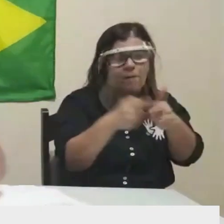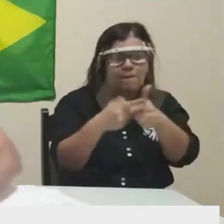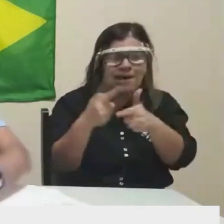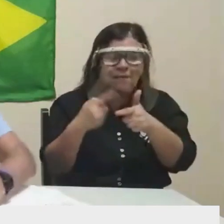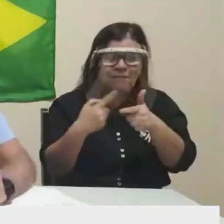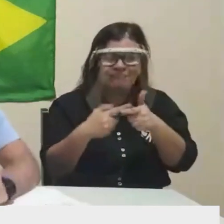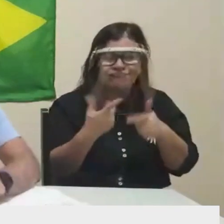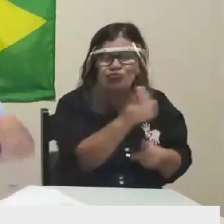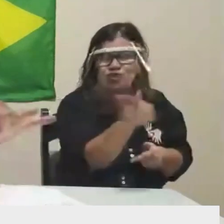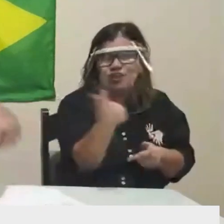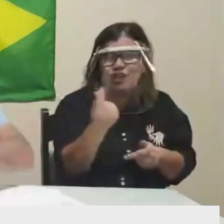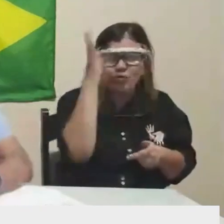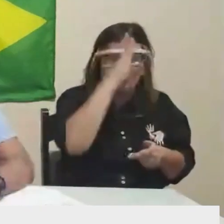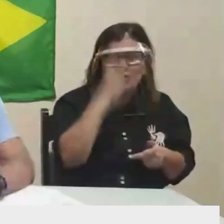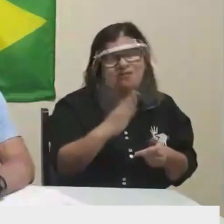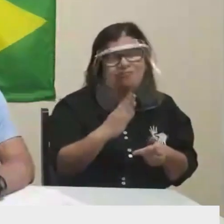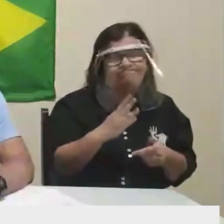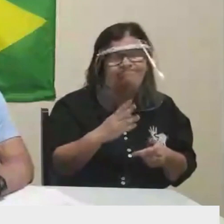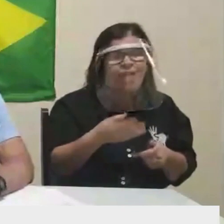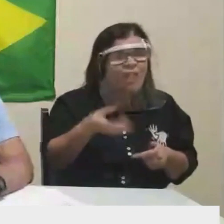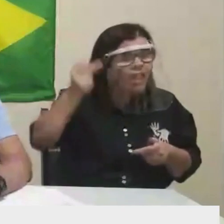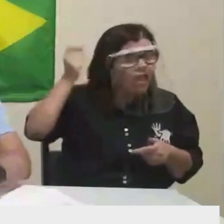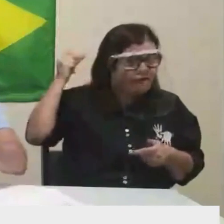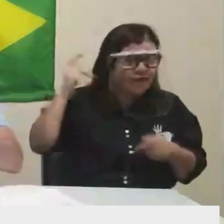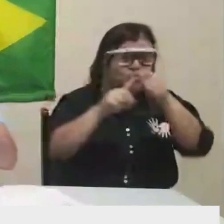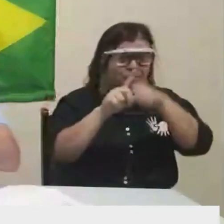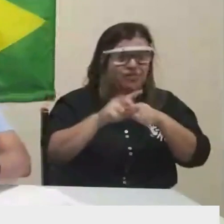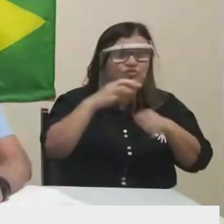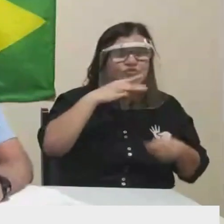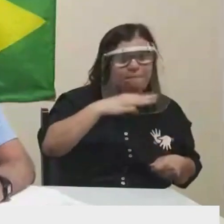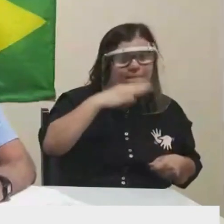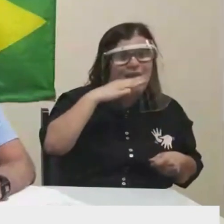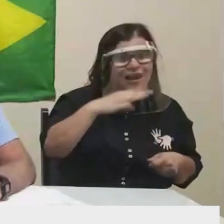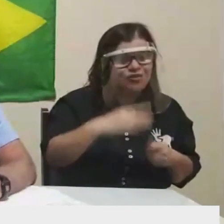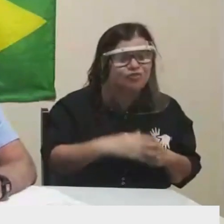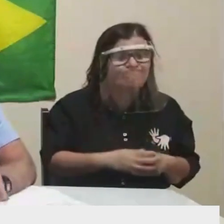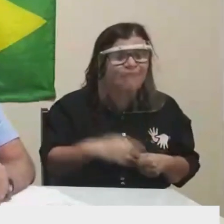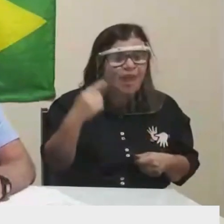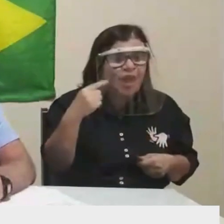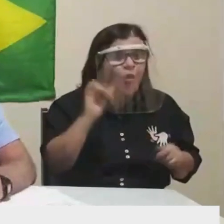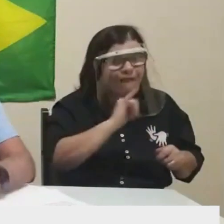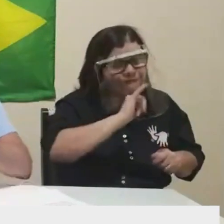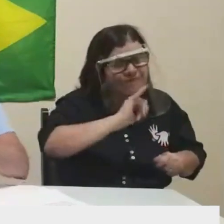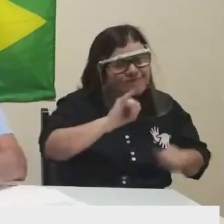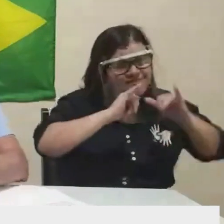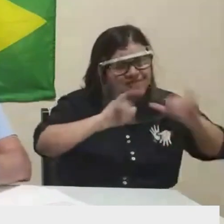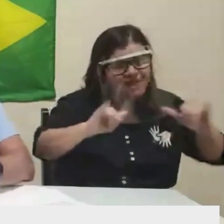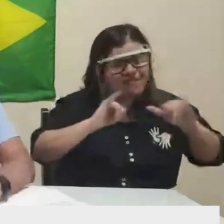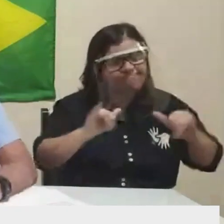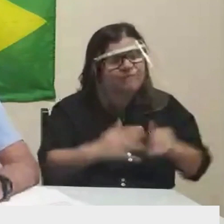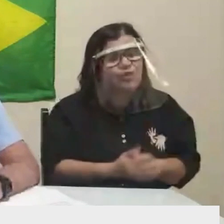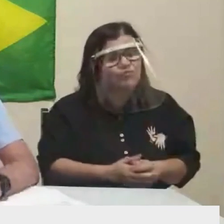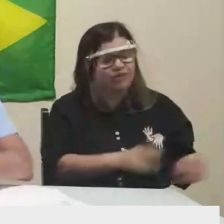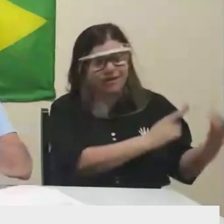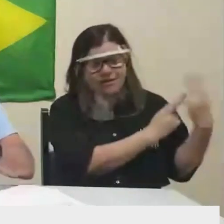pela frente. Lá em março, o vírus e o desemprego, que deviam tratar com a mesma responsabilidade e ao mesmo